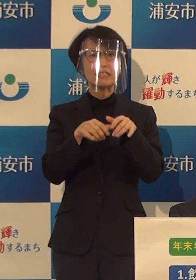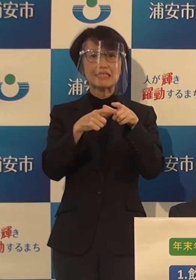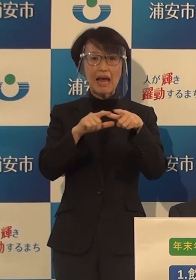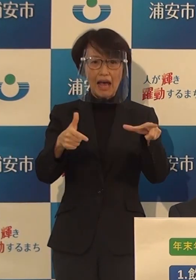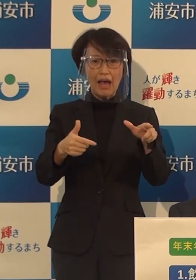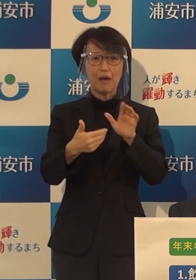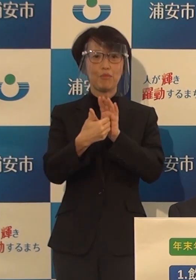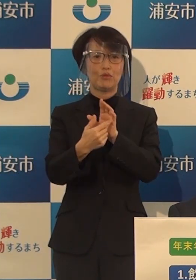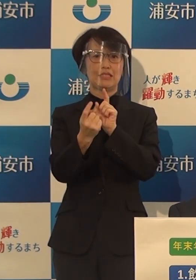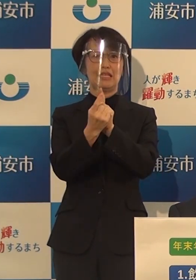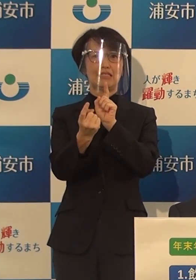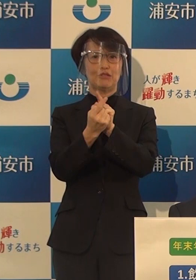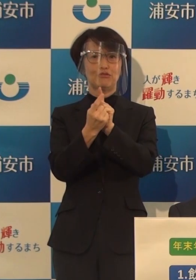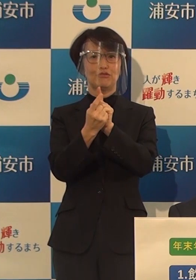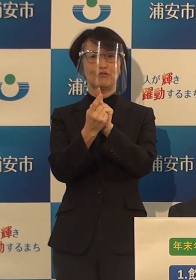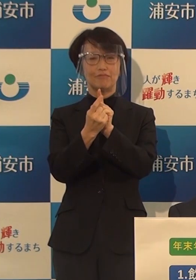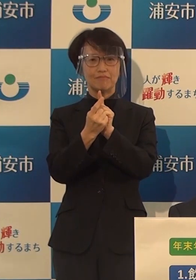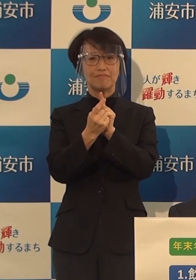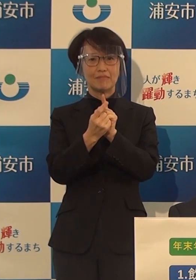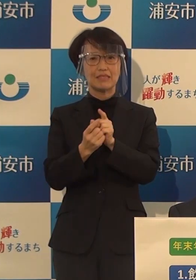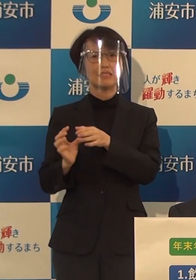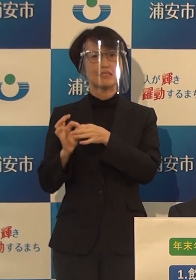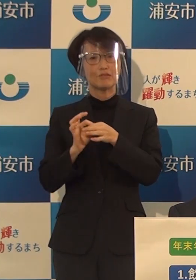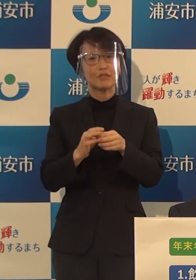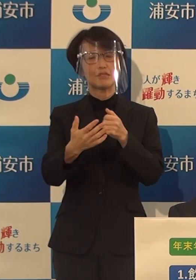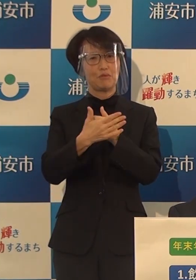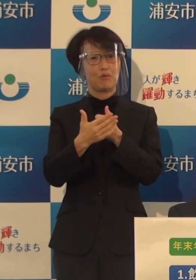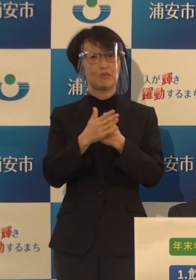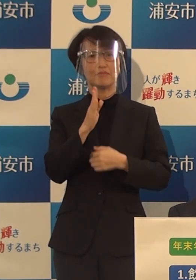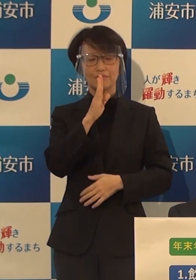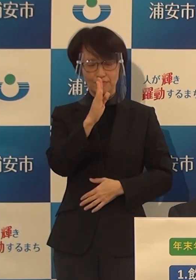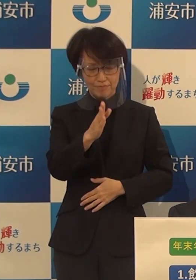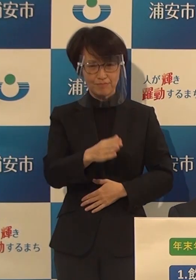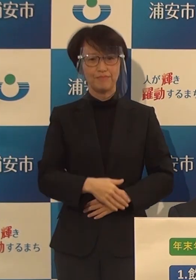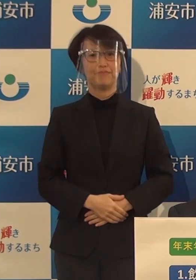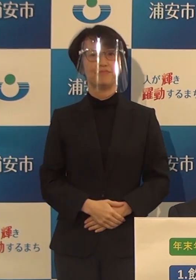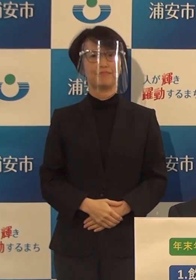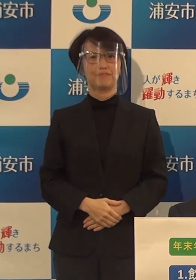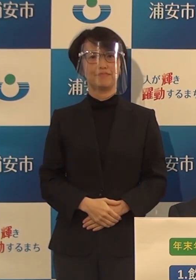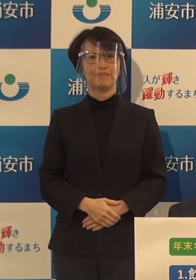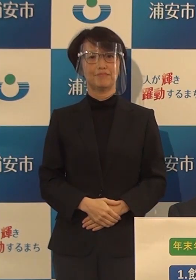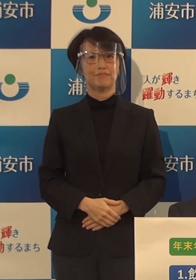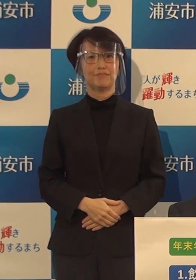底に引き続きご協力をお願いいたします。